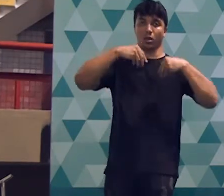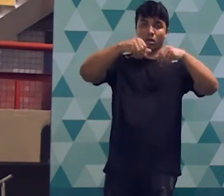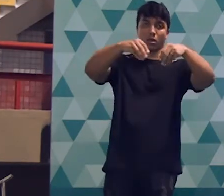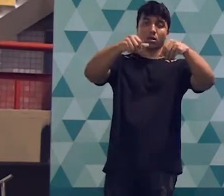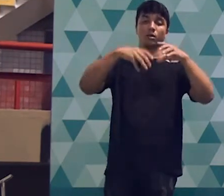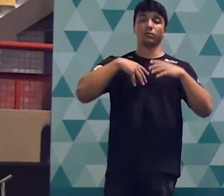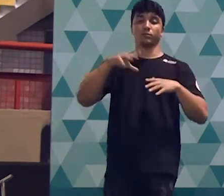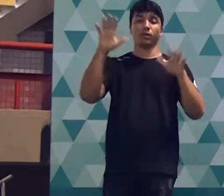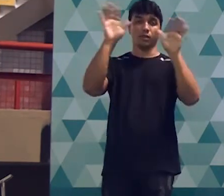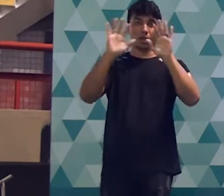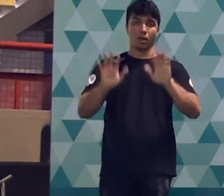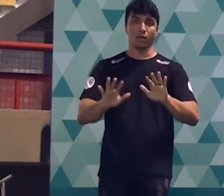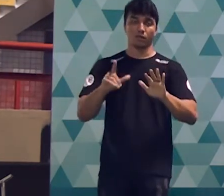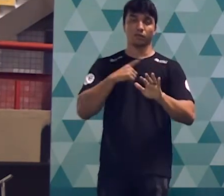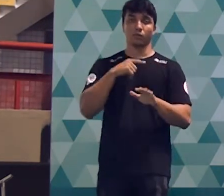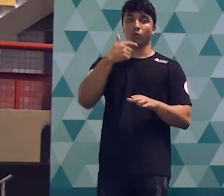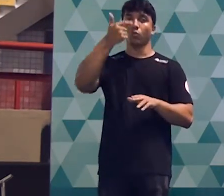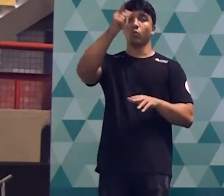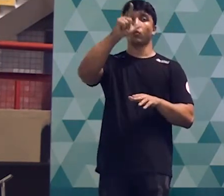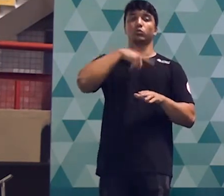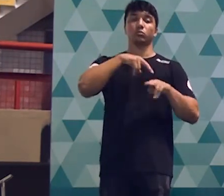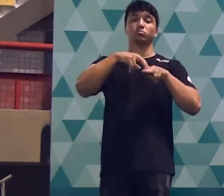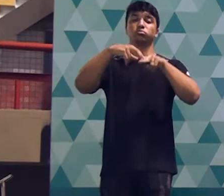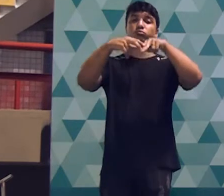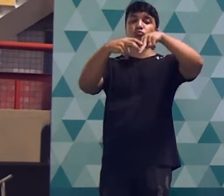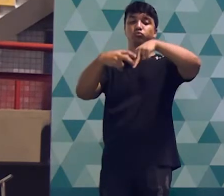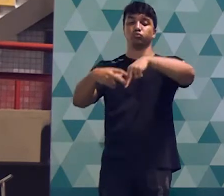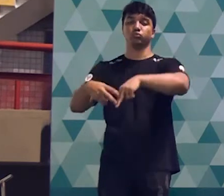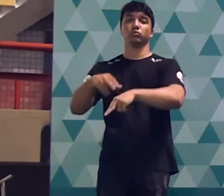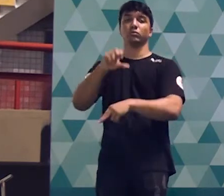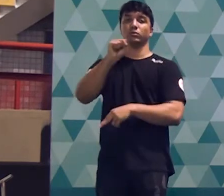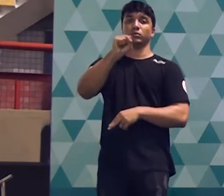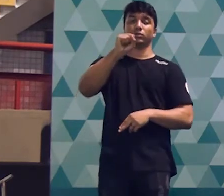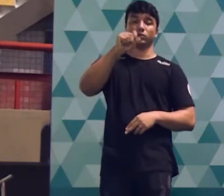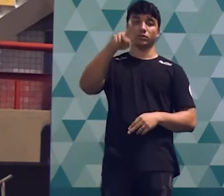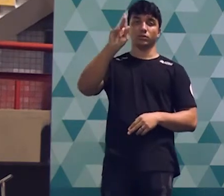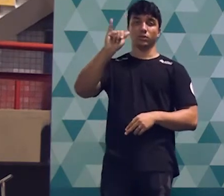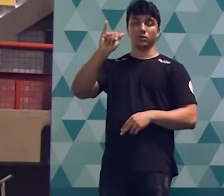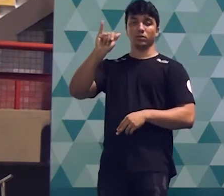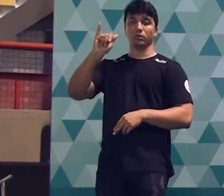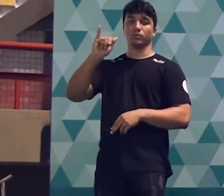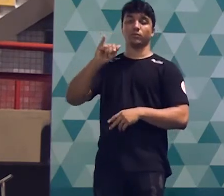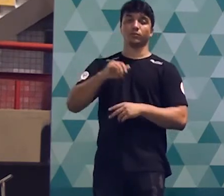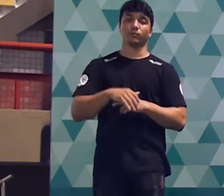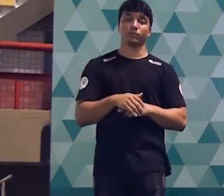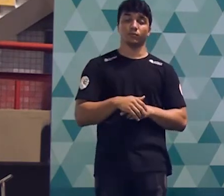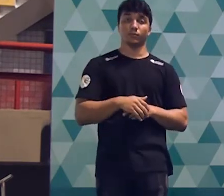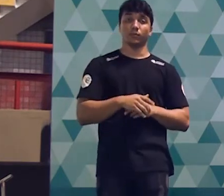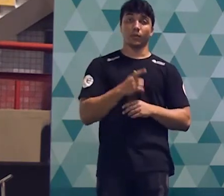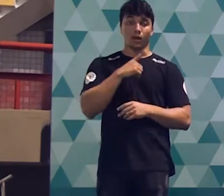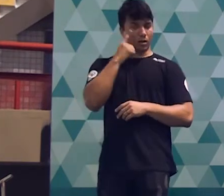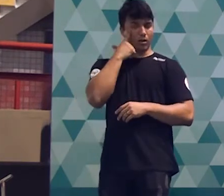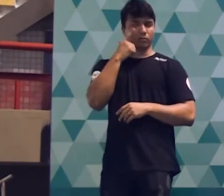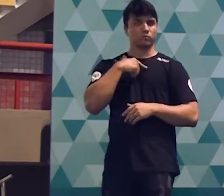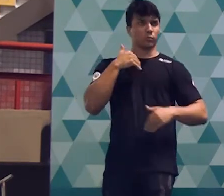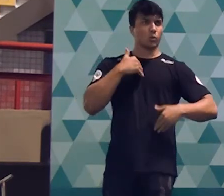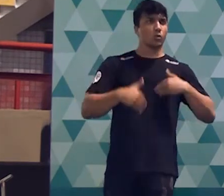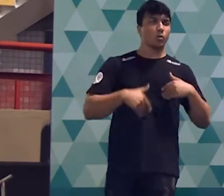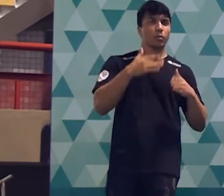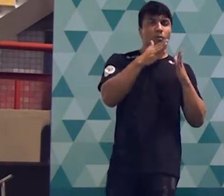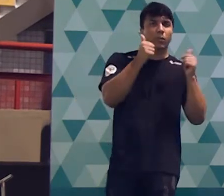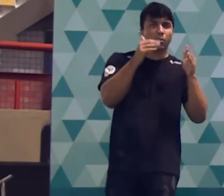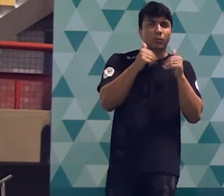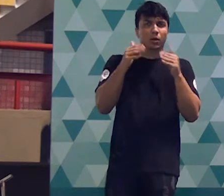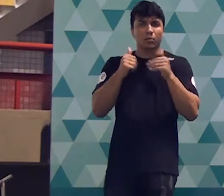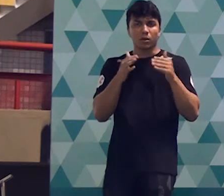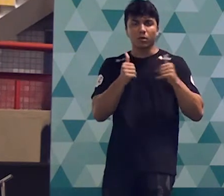o esqui. Professor Valmir, eu nunca tinha pensado nisso. Quer dizer, o nosso corpo pede tanto